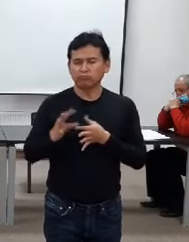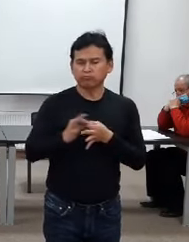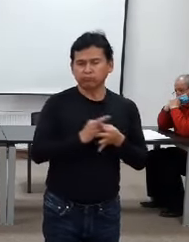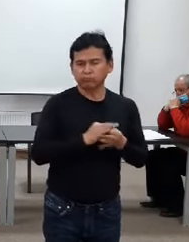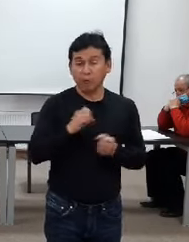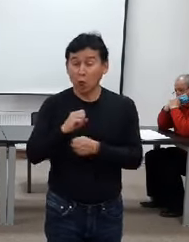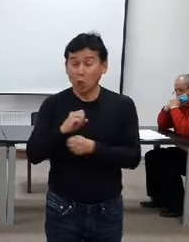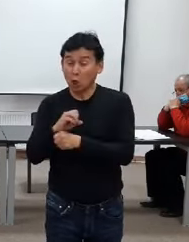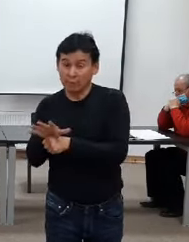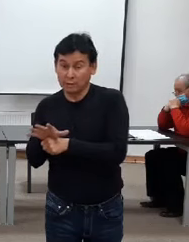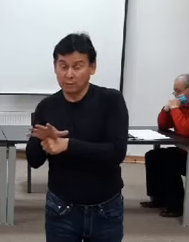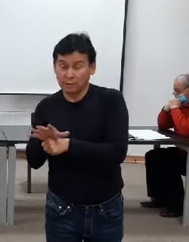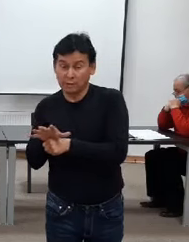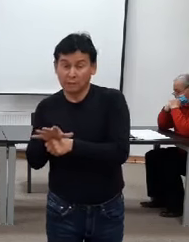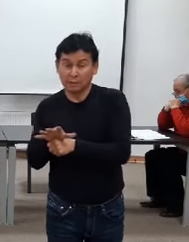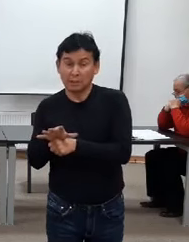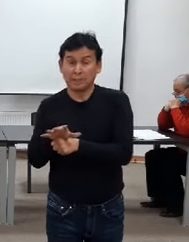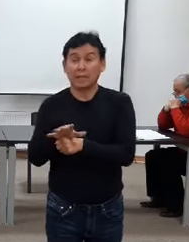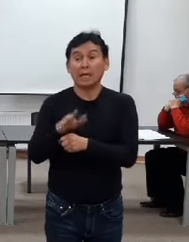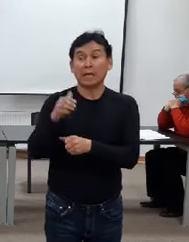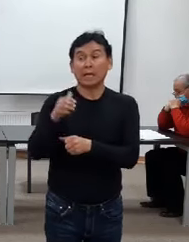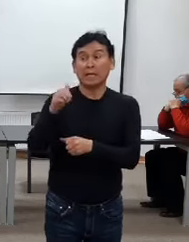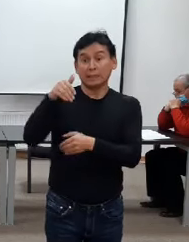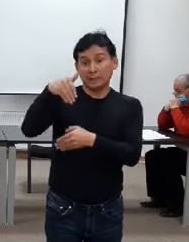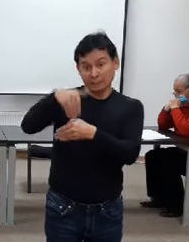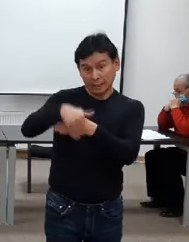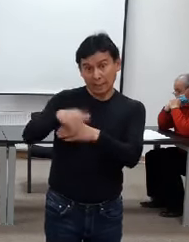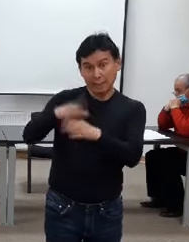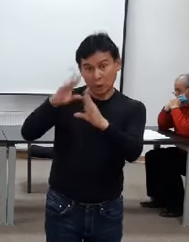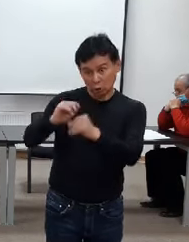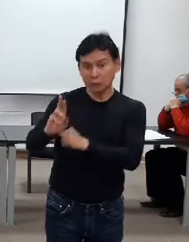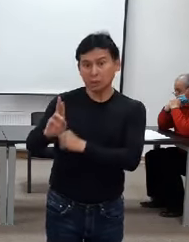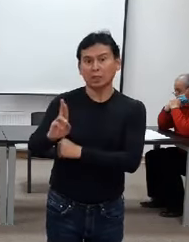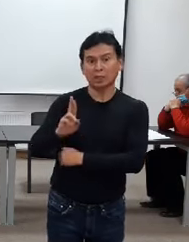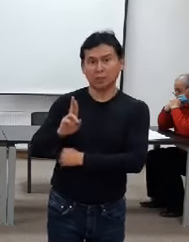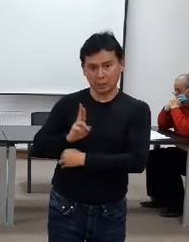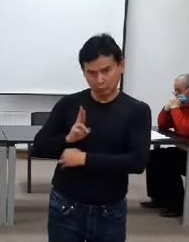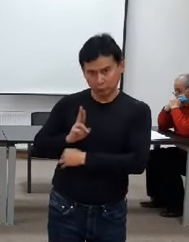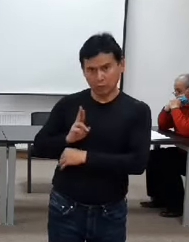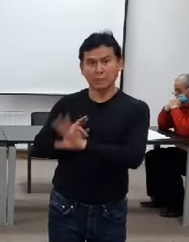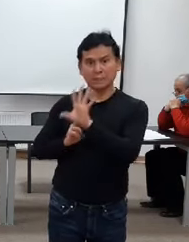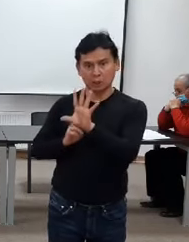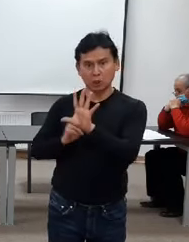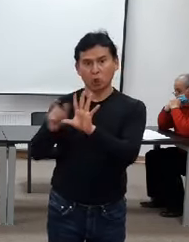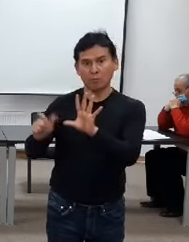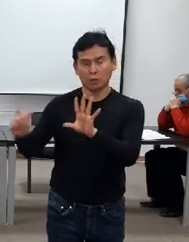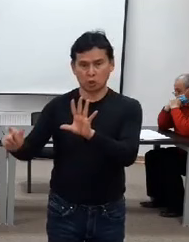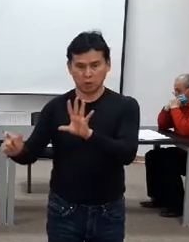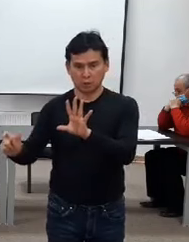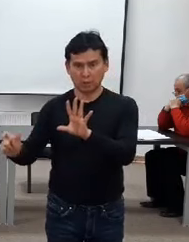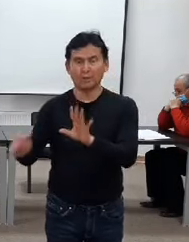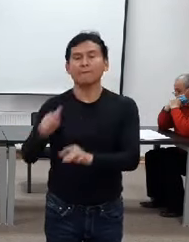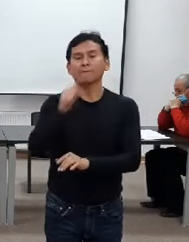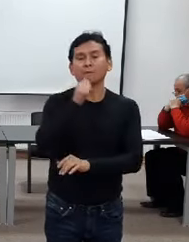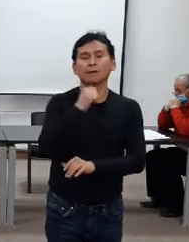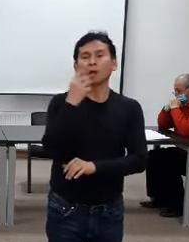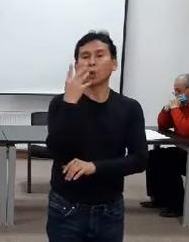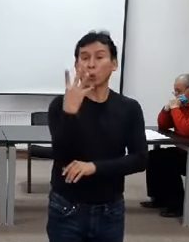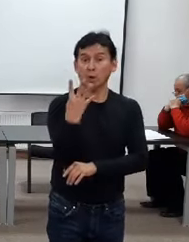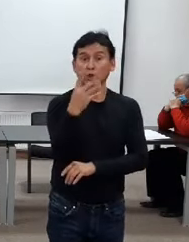a COVID-19. Y durante la tarde, noche de hoy día tendremos el resultado de estos 5 pasajeros y nos quedan 4